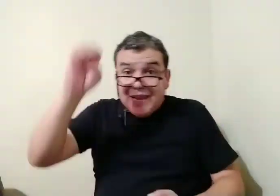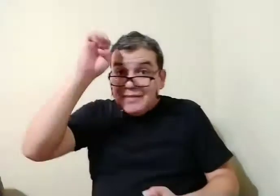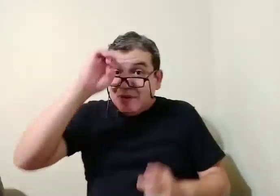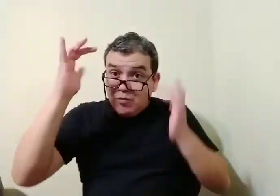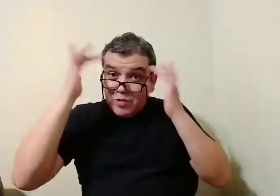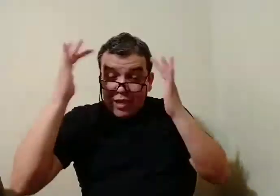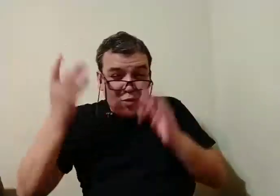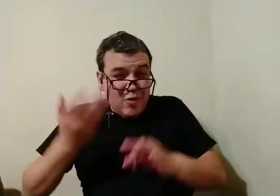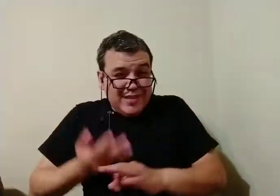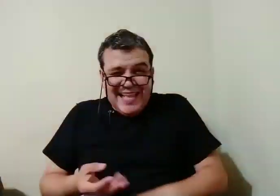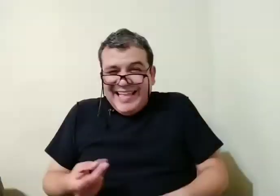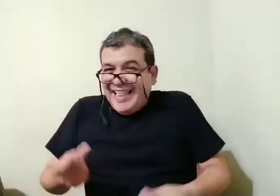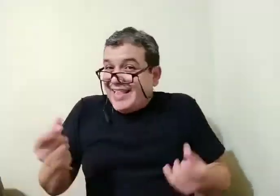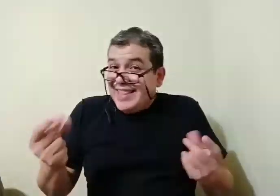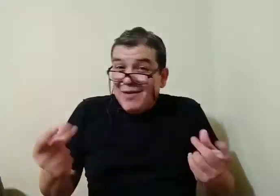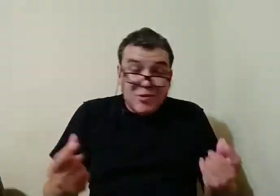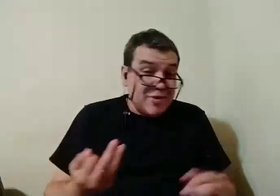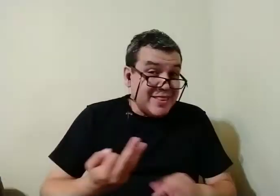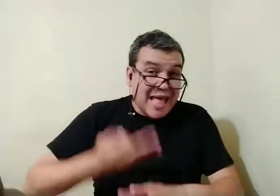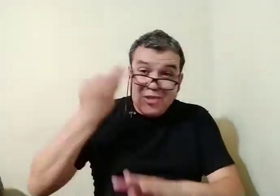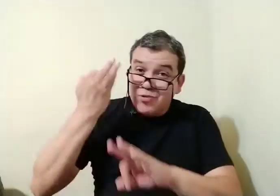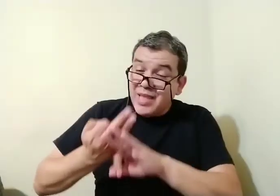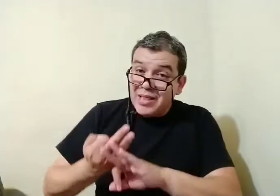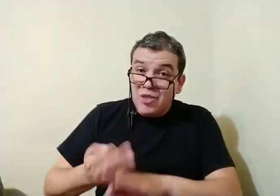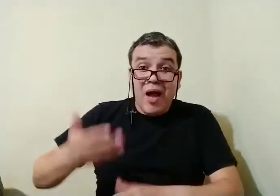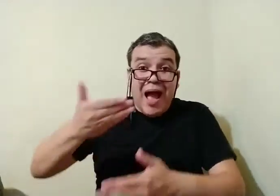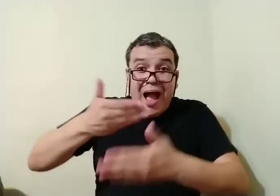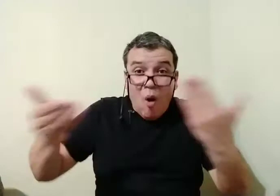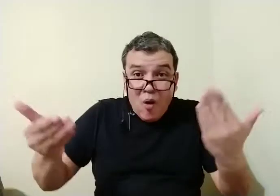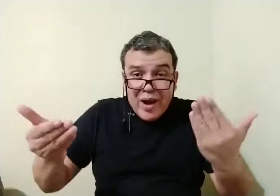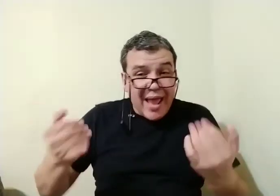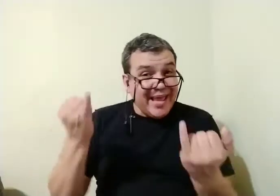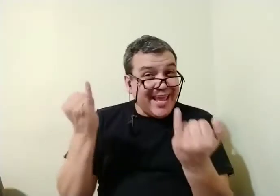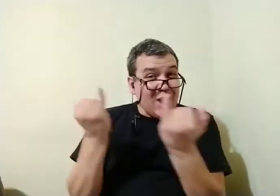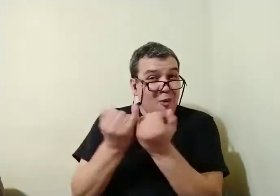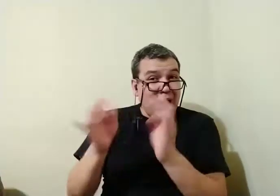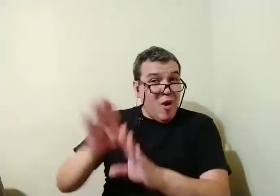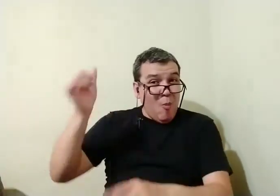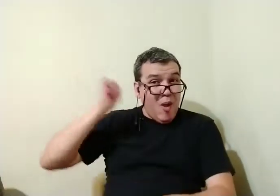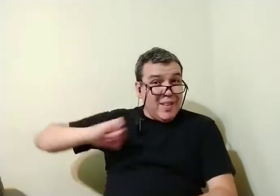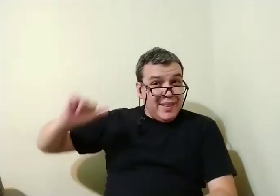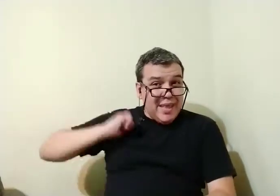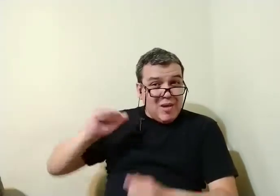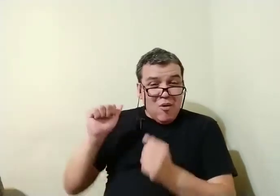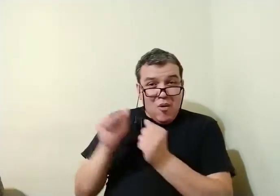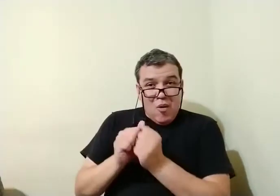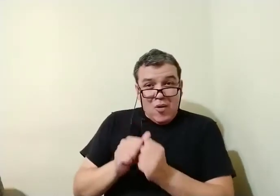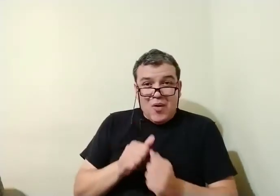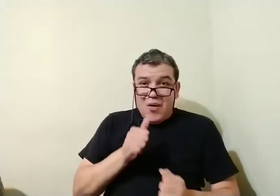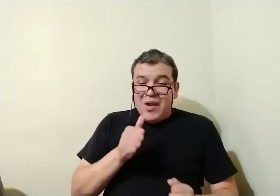trabajando como lo estuvo en la época de los apóstoles y la iglesia